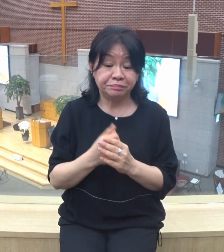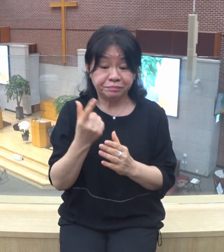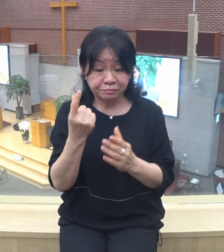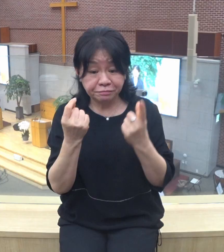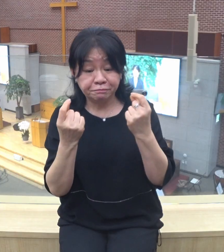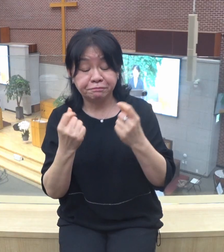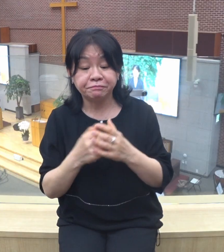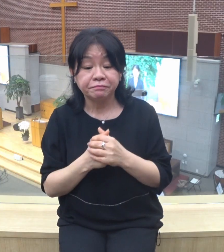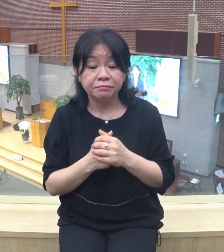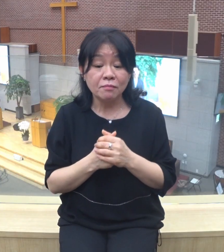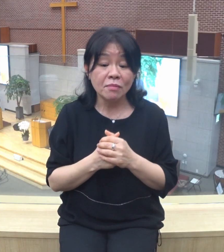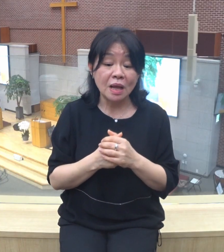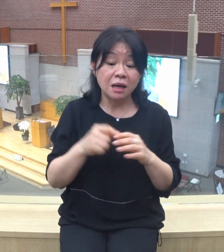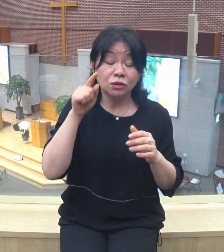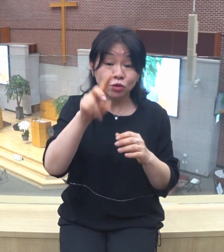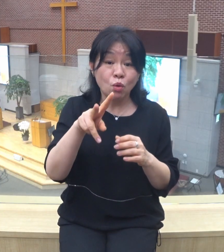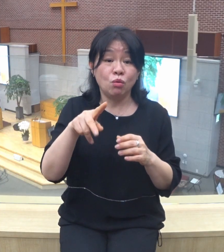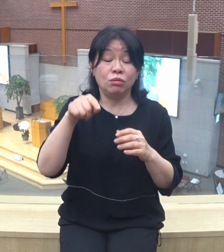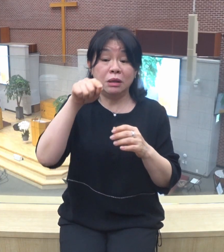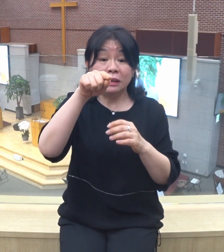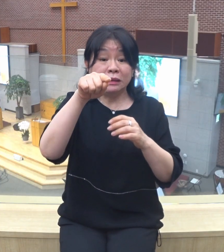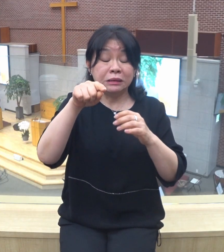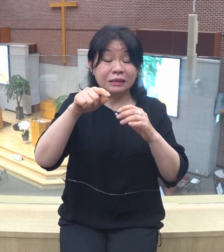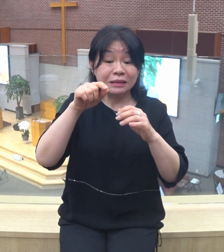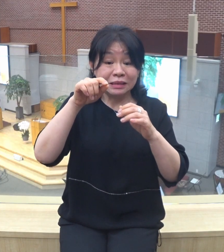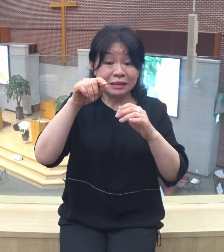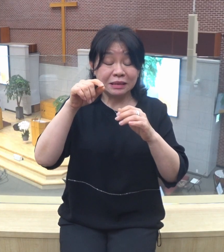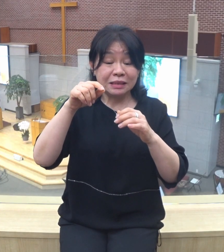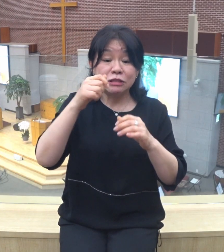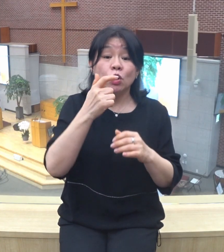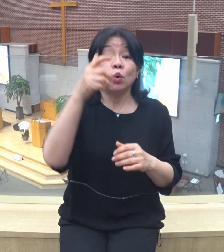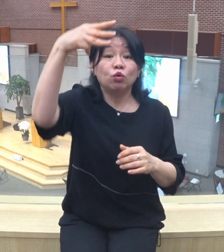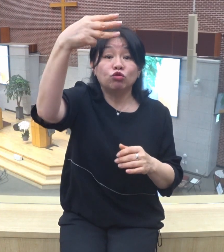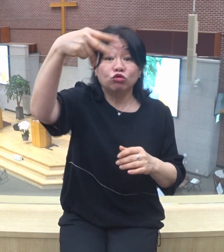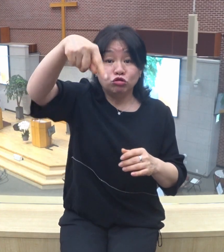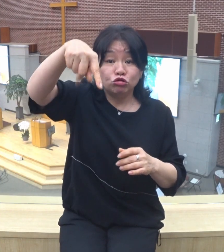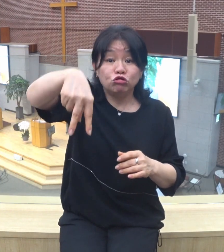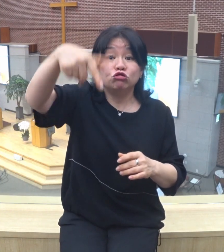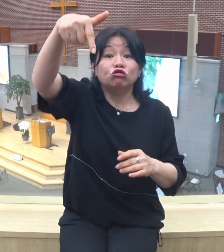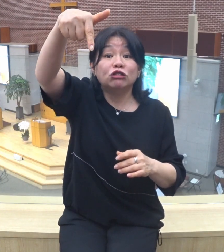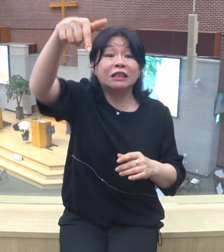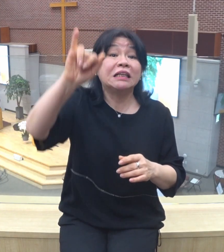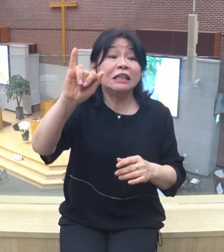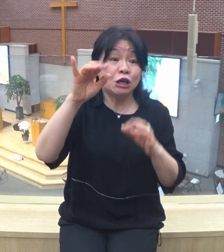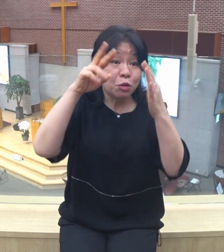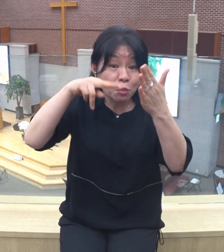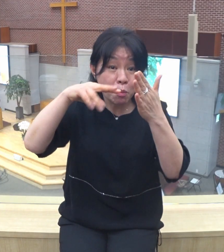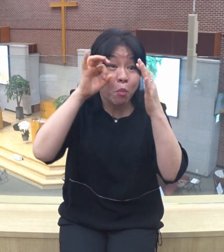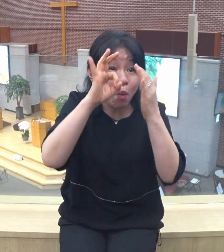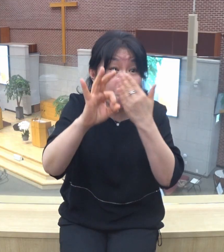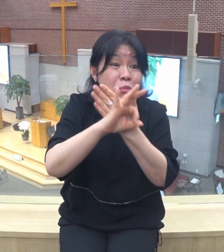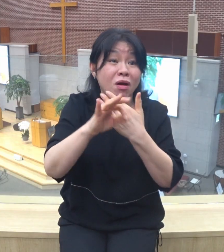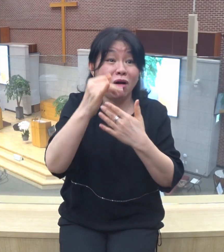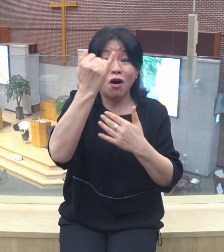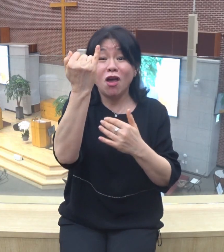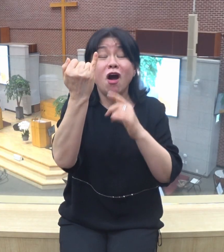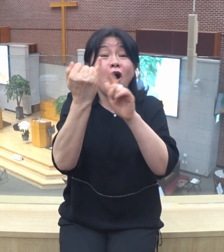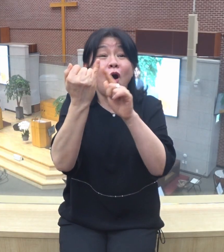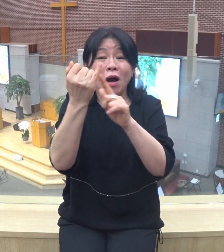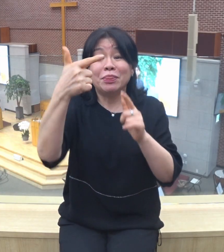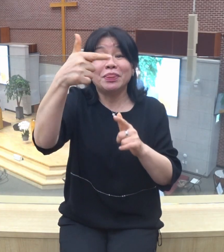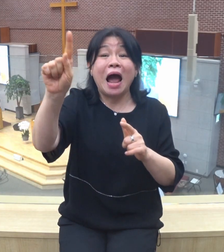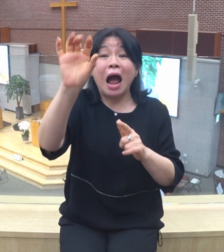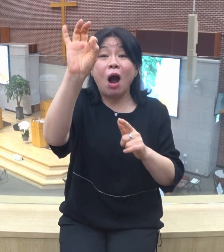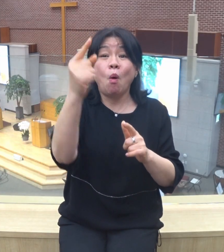잃어버린 그 가족의 토지와 자유를 찾아줄 책임을 가진 가까운 친족을 의미합니다. 여러분, 여러분들의